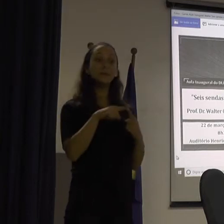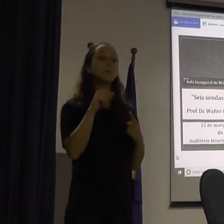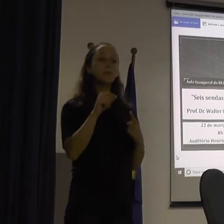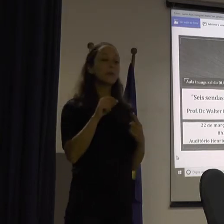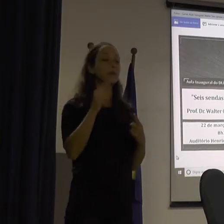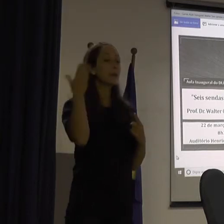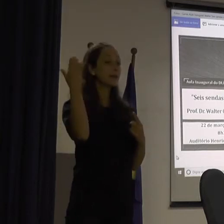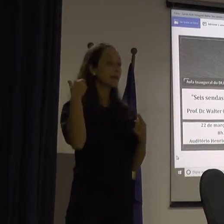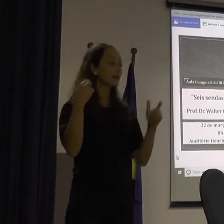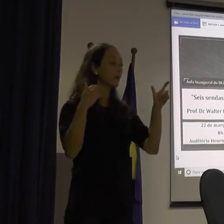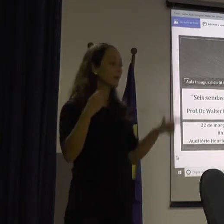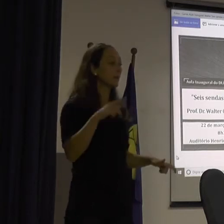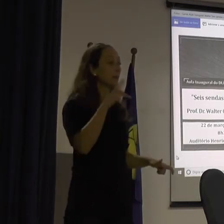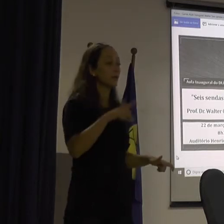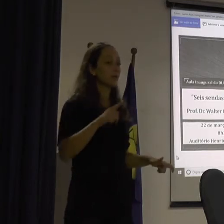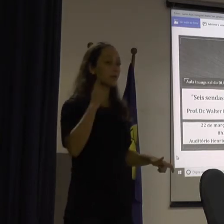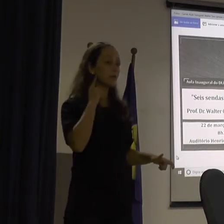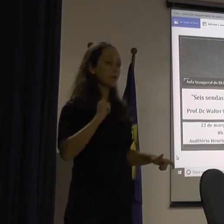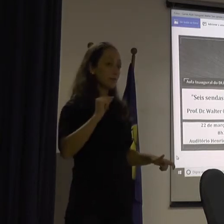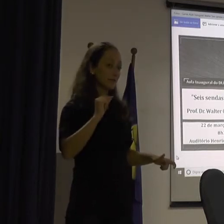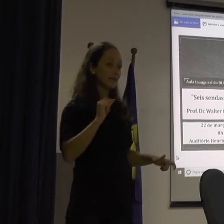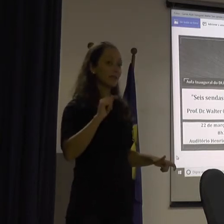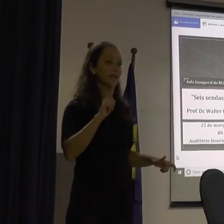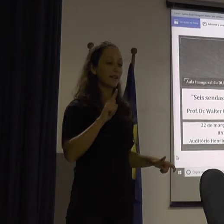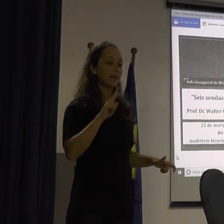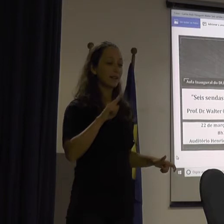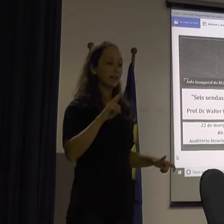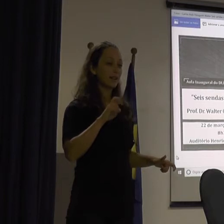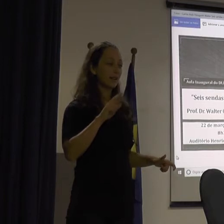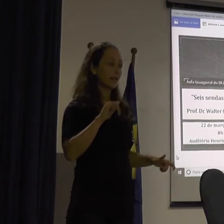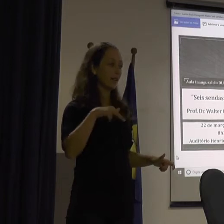professora Andrea Guerini, que está em algum lugar por aqui.